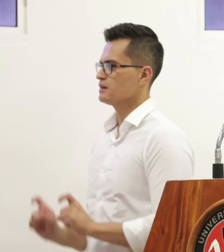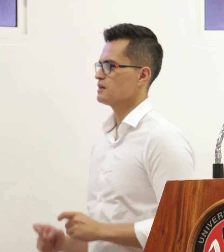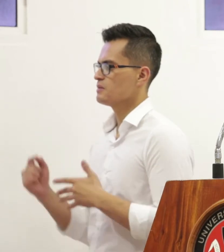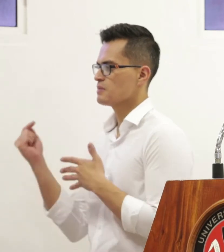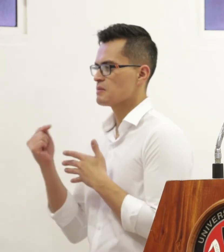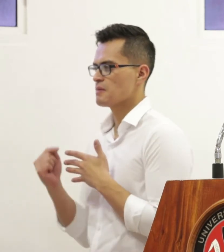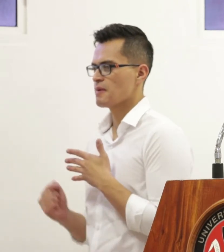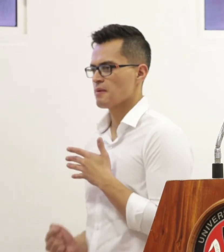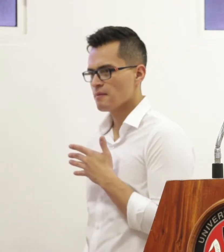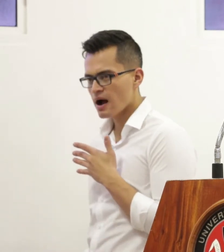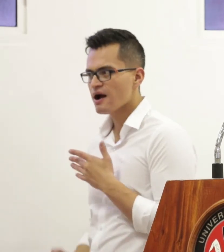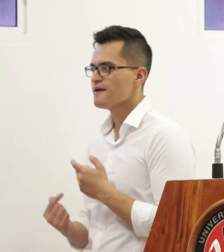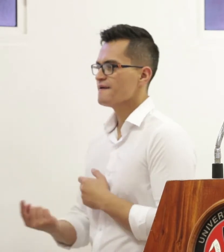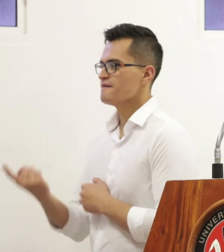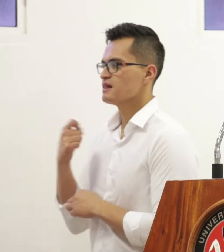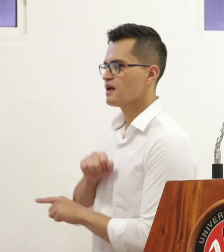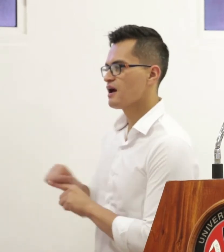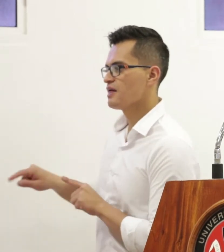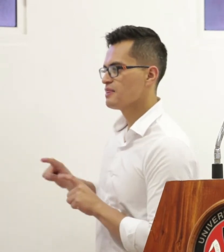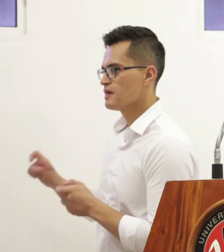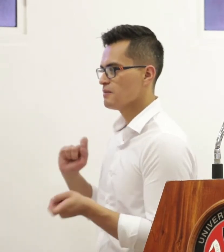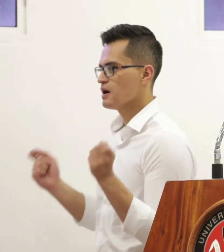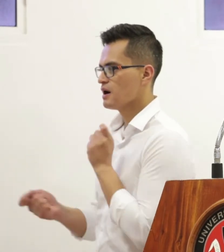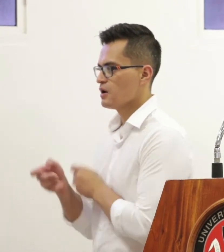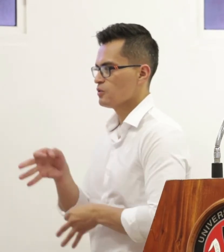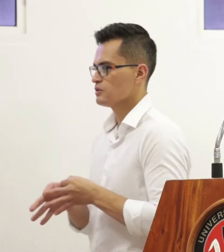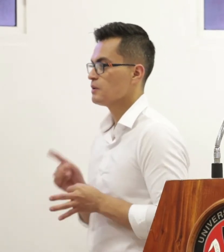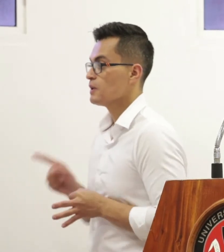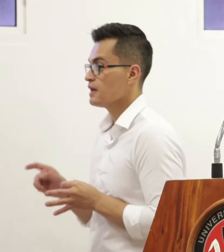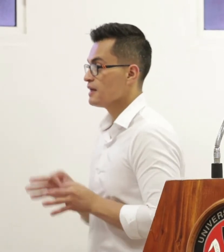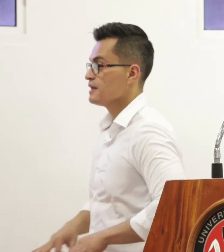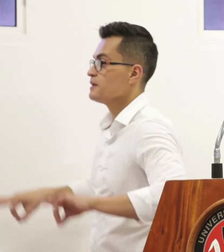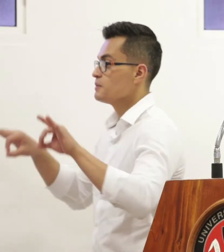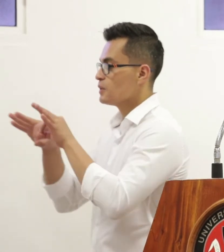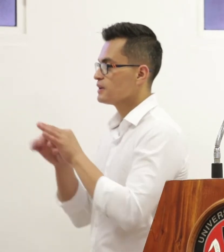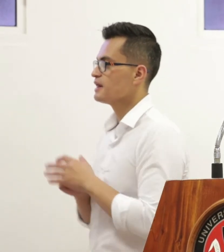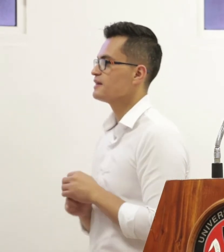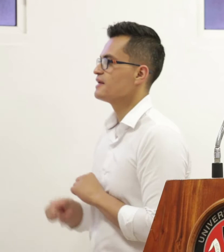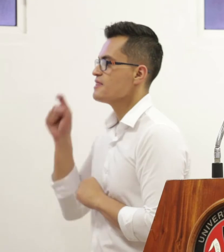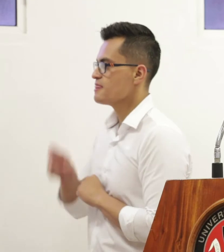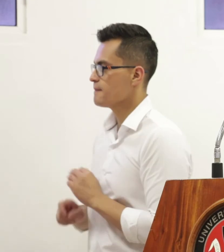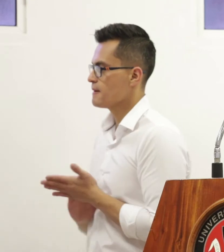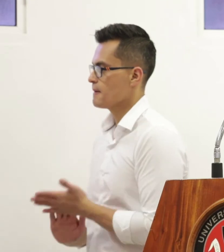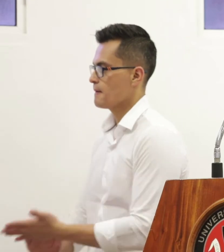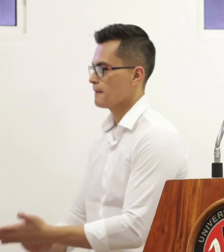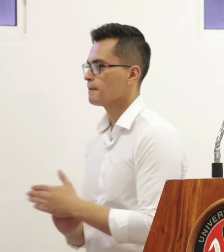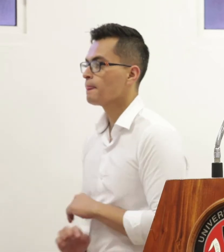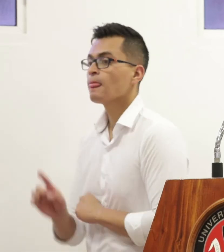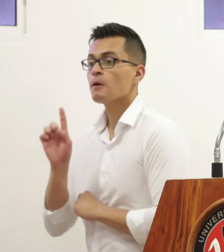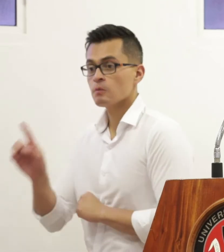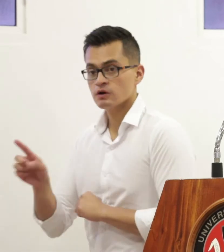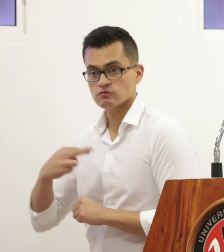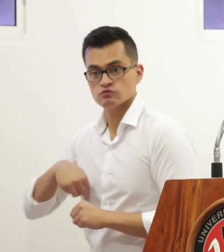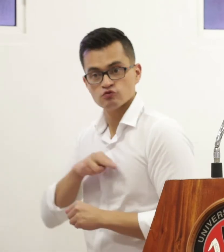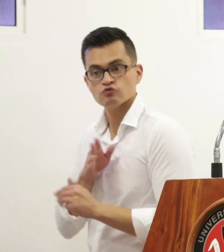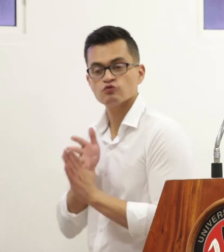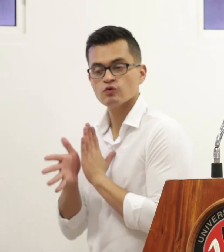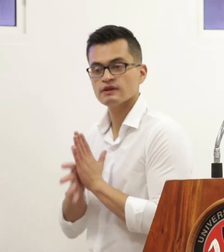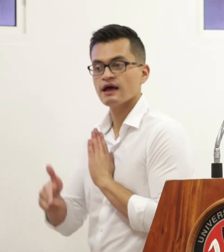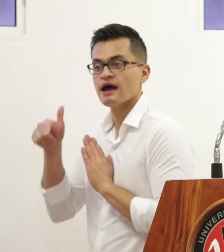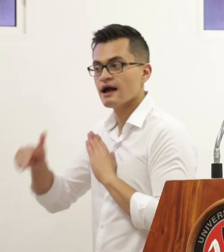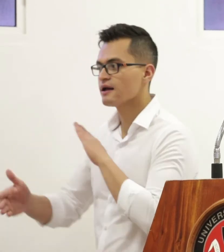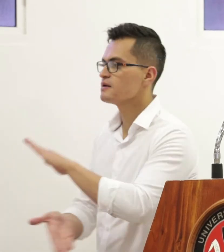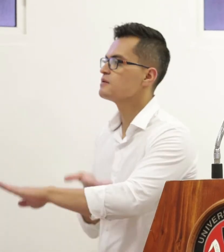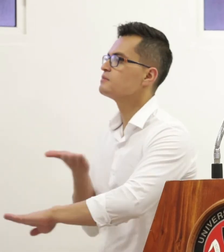la reforma de la justicia. Por eso yo quiero, por último, resaltarles que lo que aquí se está poniendo sobre la mesa es una